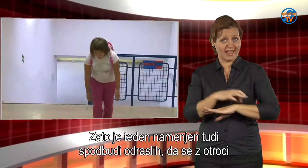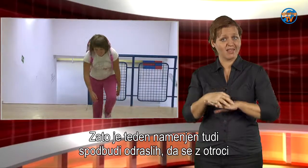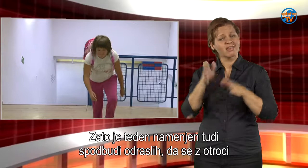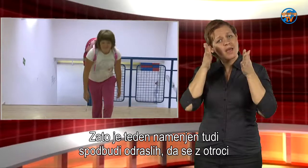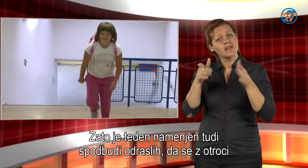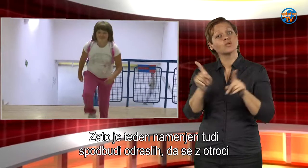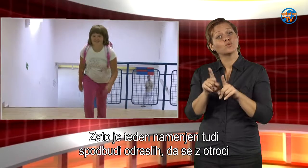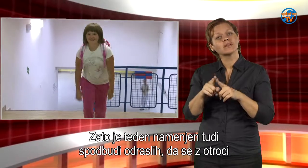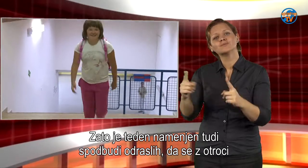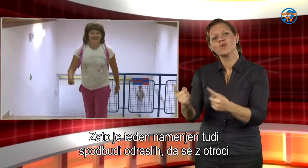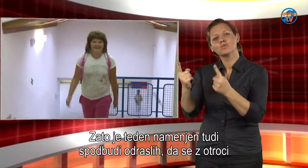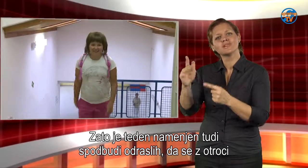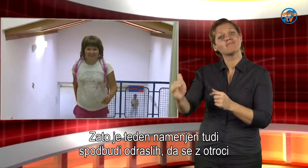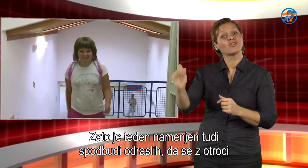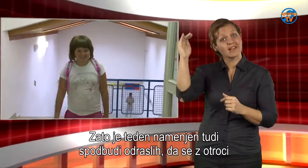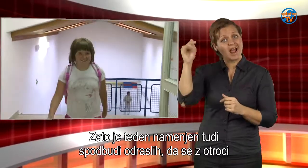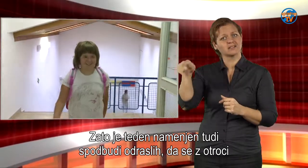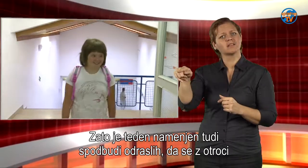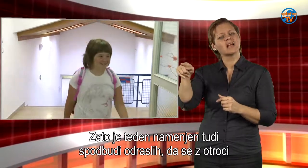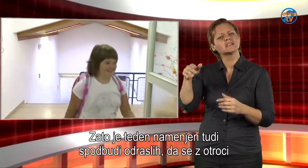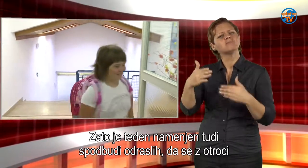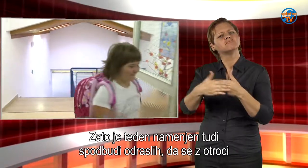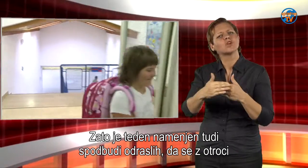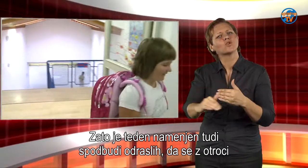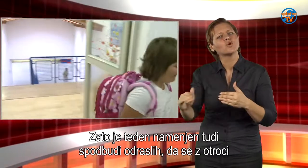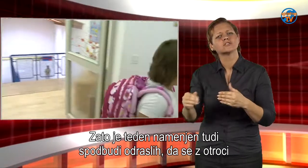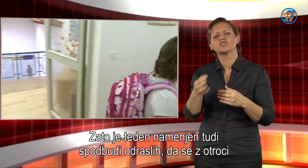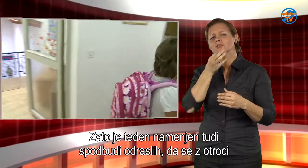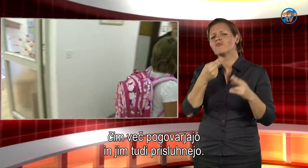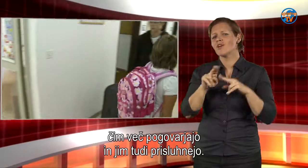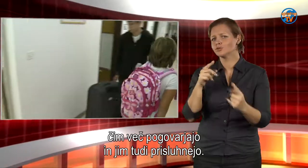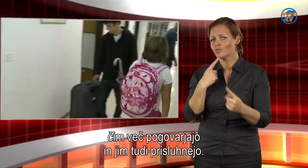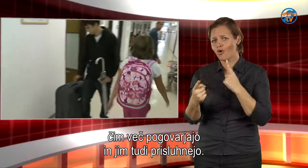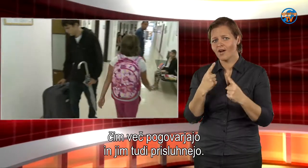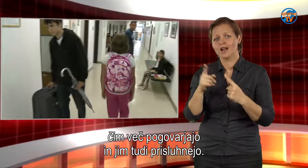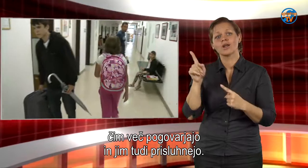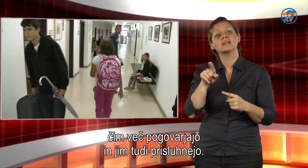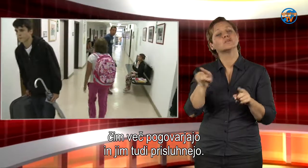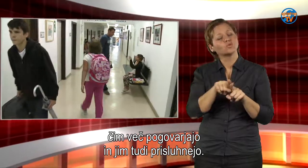namenjen tudi spodbudi odraslih, da se z otroki čim več pogovarjajo in jim tudi prisluhnejo.